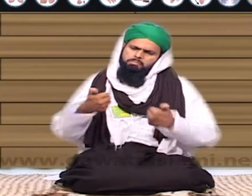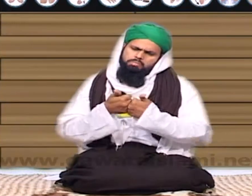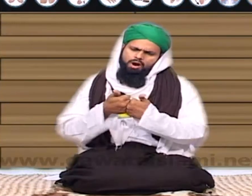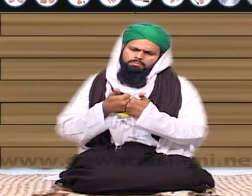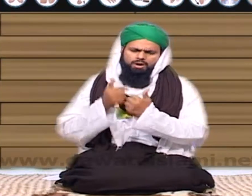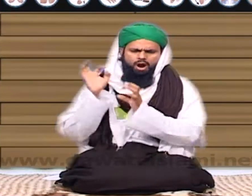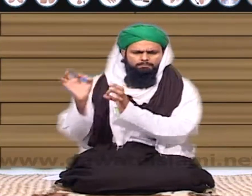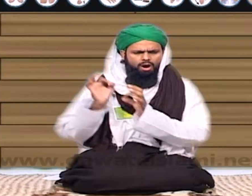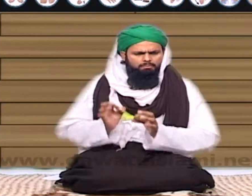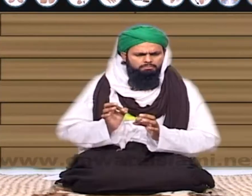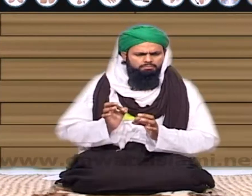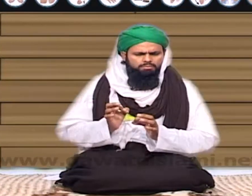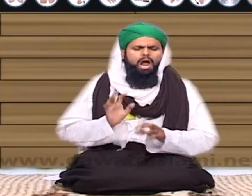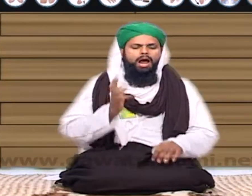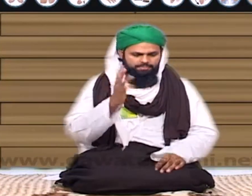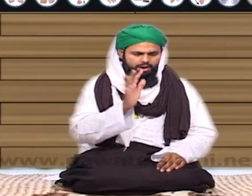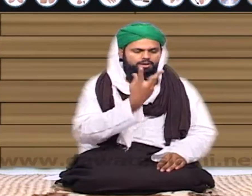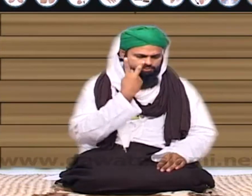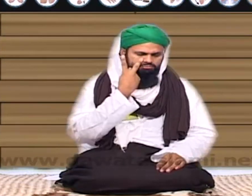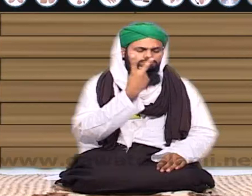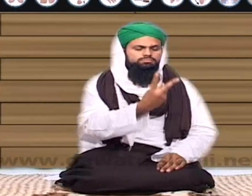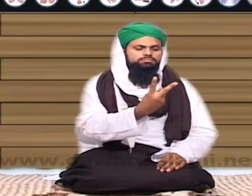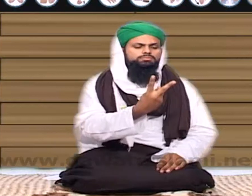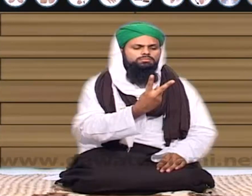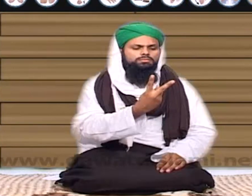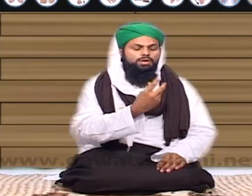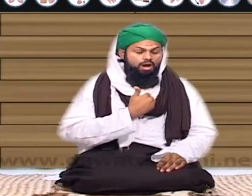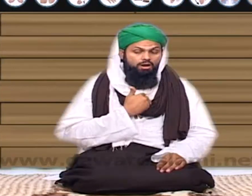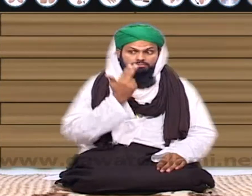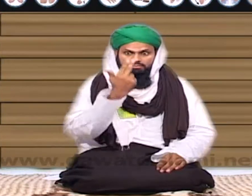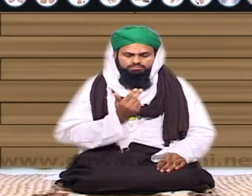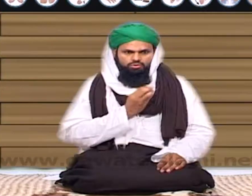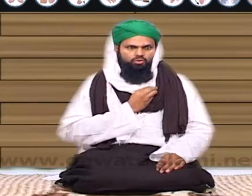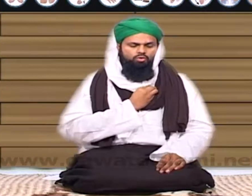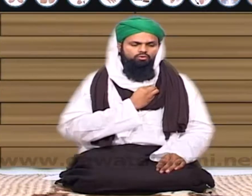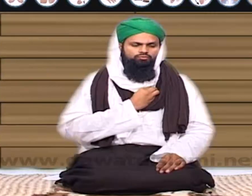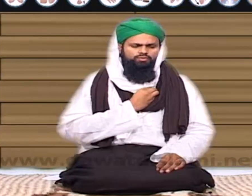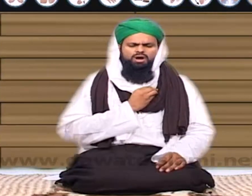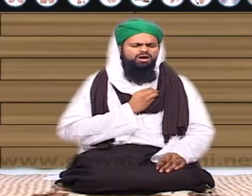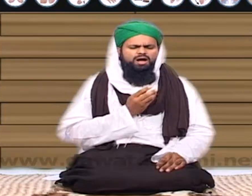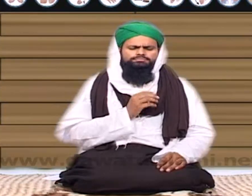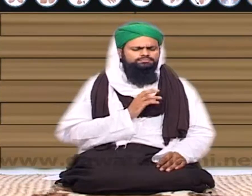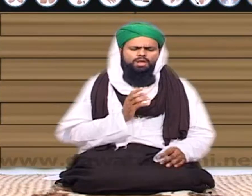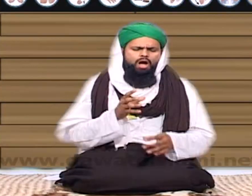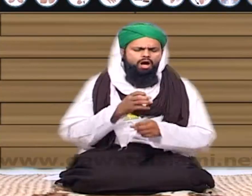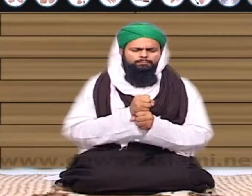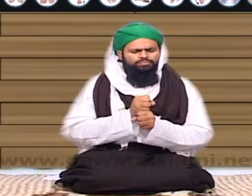ہوتے۔ تو میرے پیارے بھائیوں، کبھی کبھی یہ آثار دکھائے جاتے ہماری عبرت کے لیے، عام طور پر یہ نہیں دکھائے